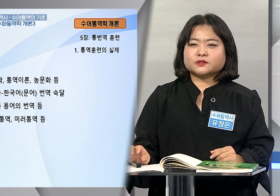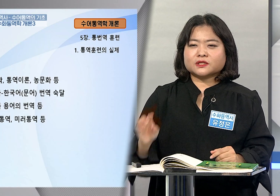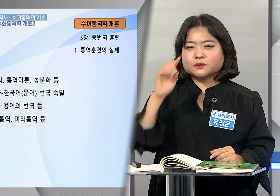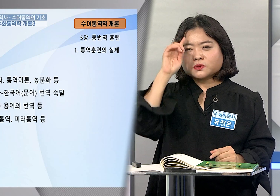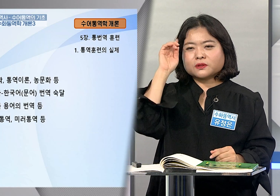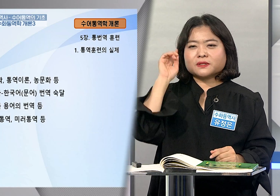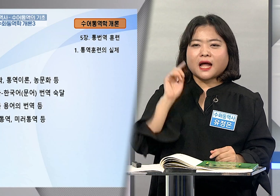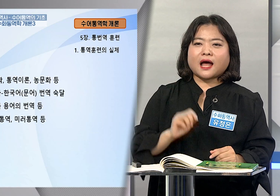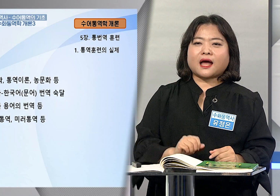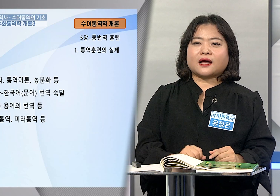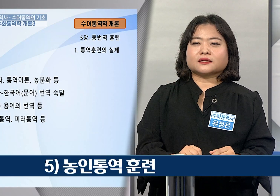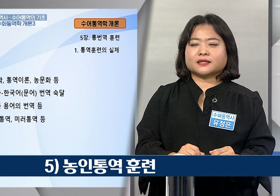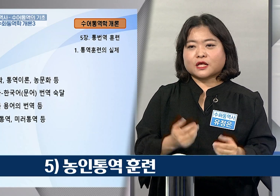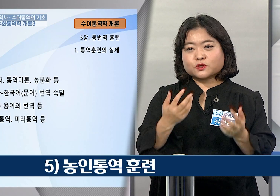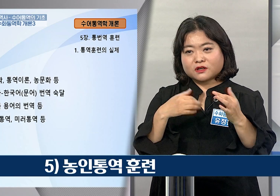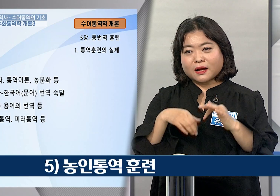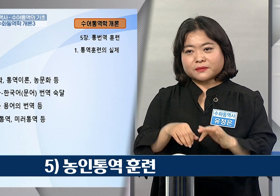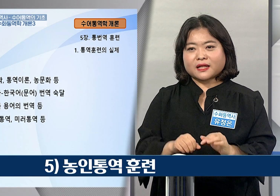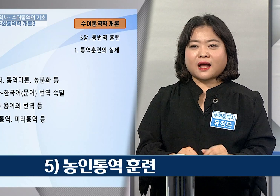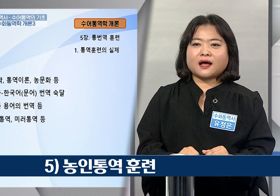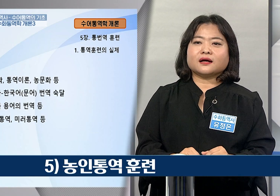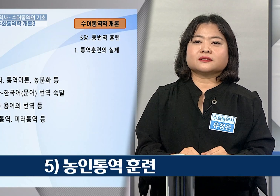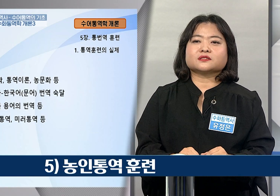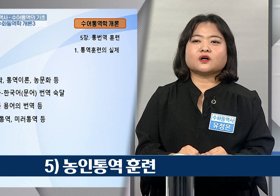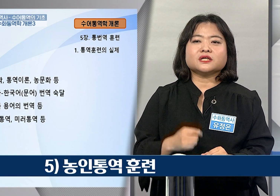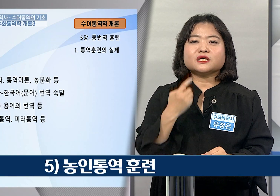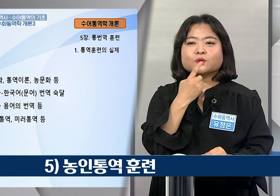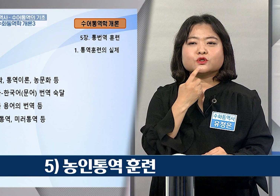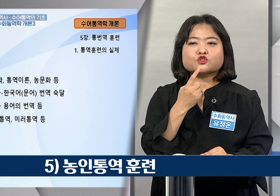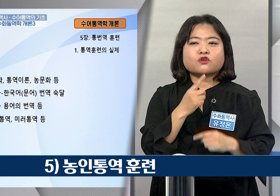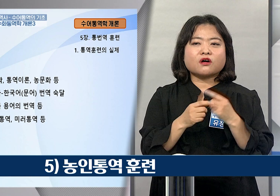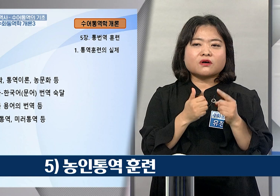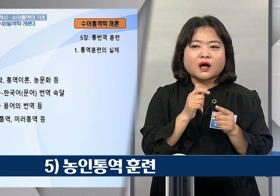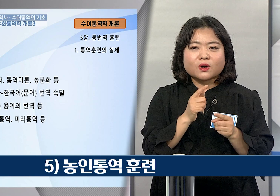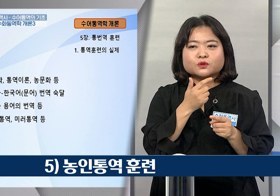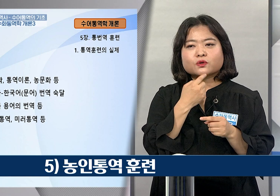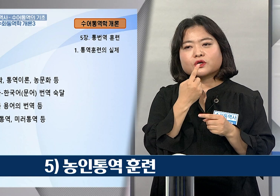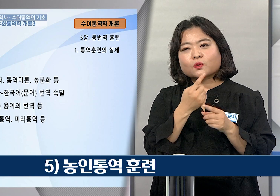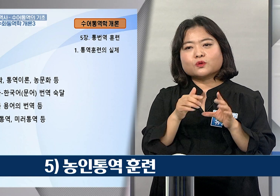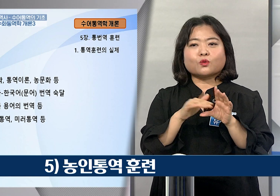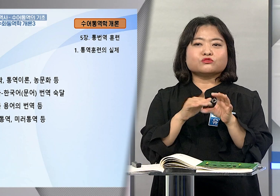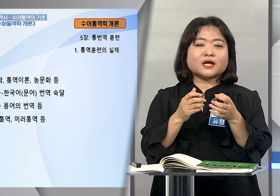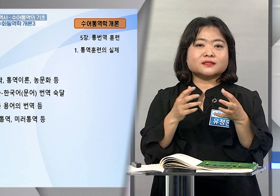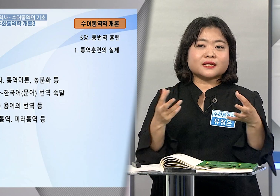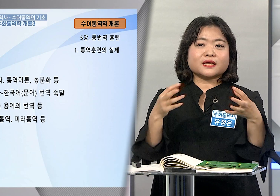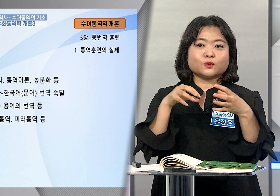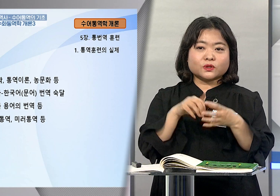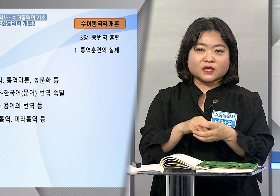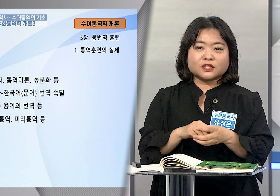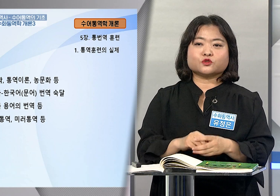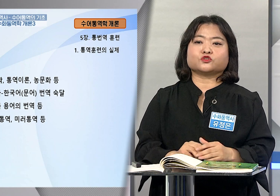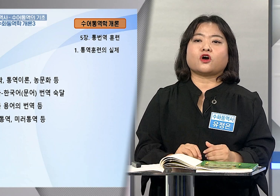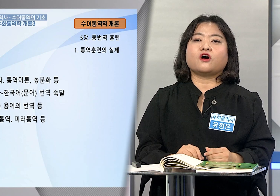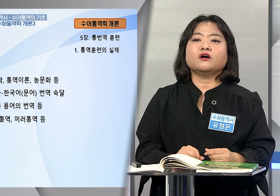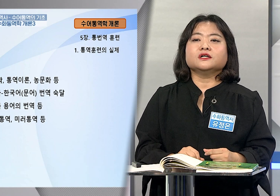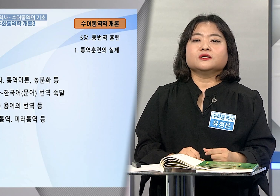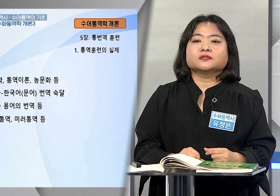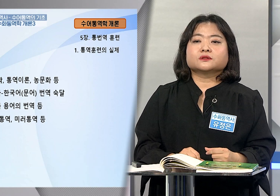문화적인 요소입니다. 계속 이어갑니다. 그래서 이 이론은 수화 언어학과 통역 이론과 농문화 등의 이론이 있고요.